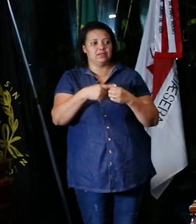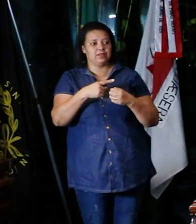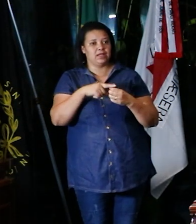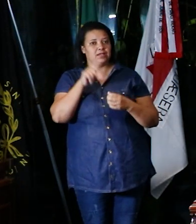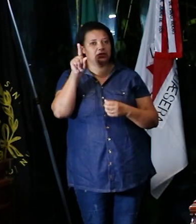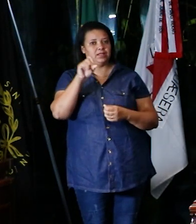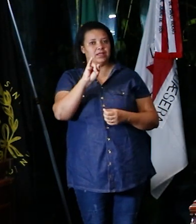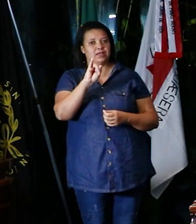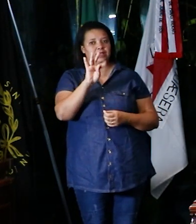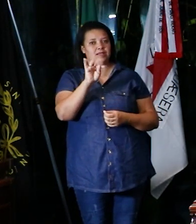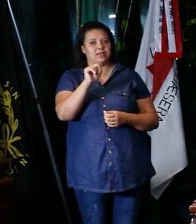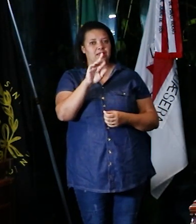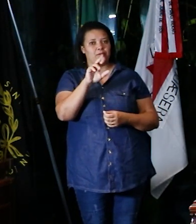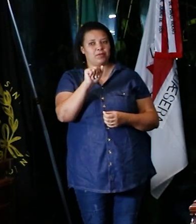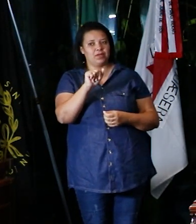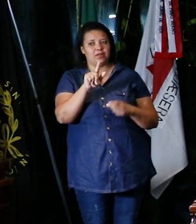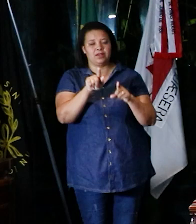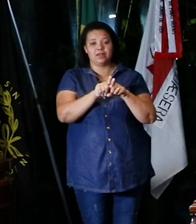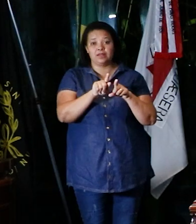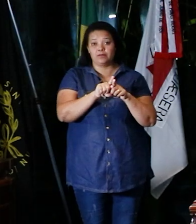fala do Pipiripau,